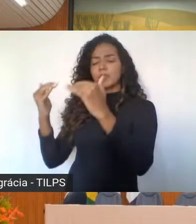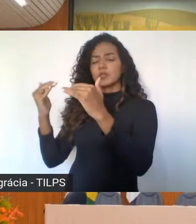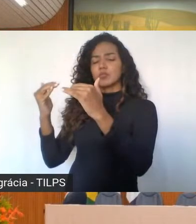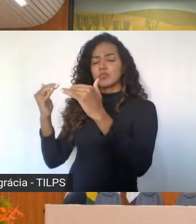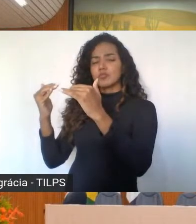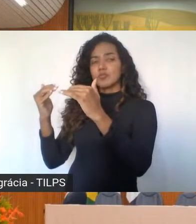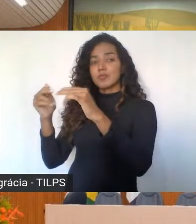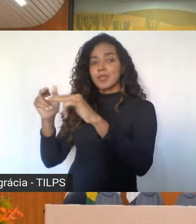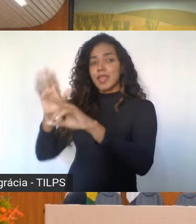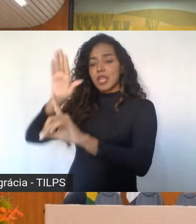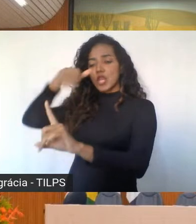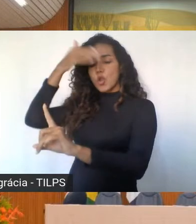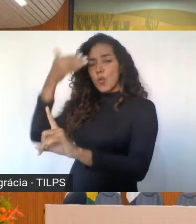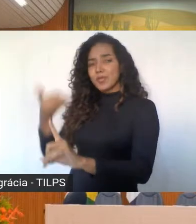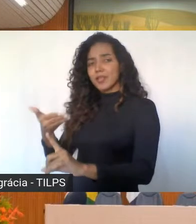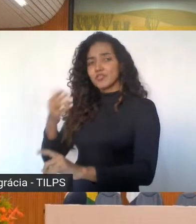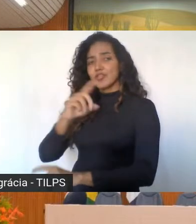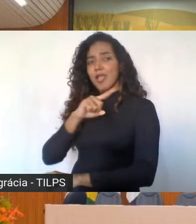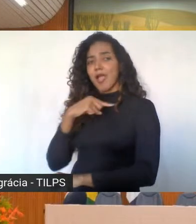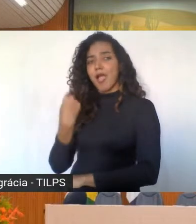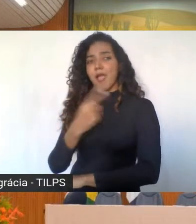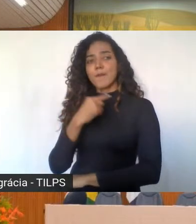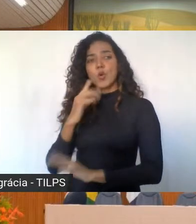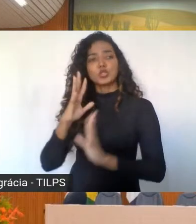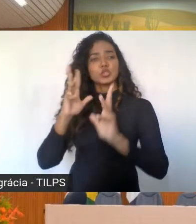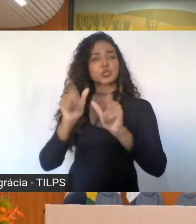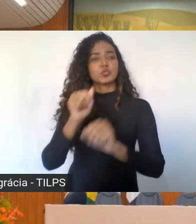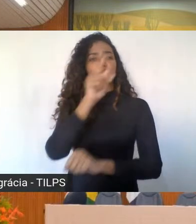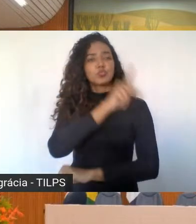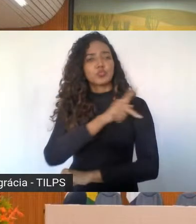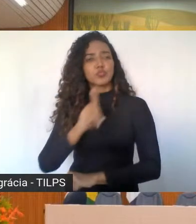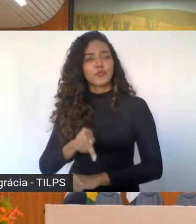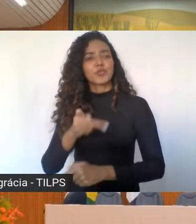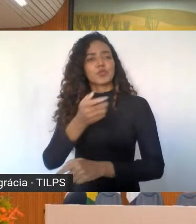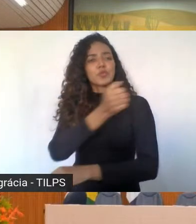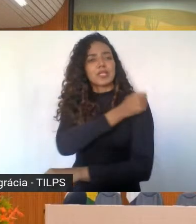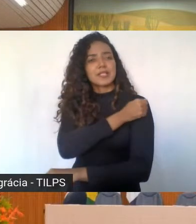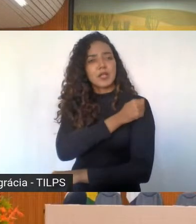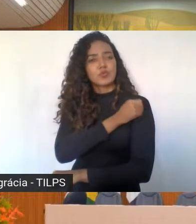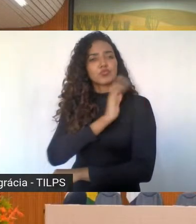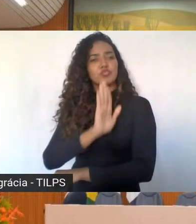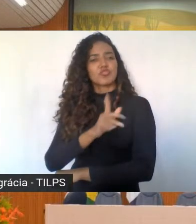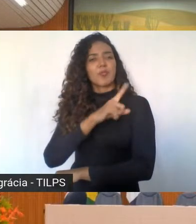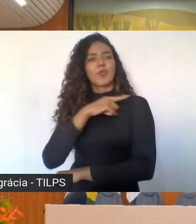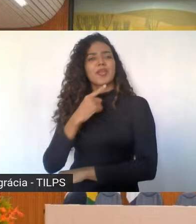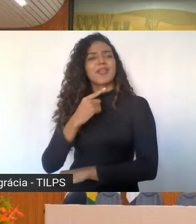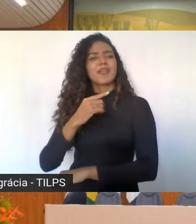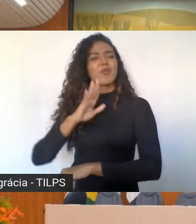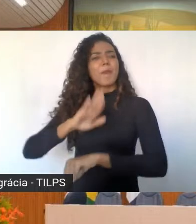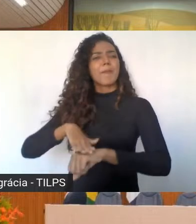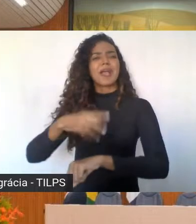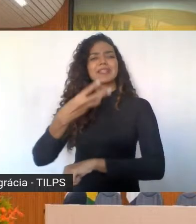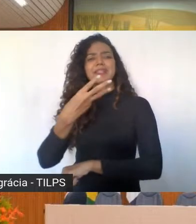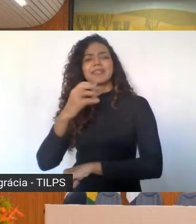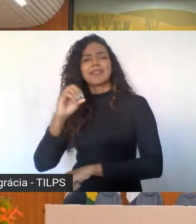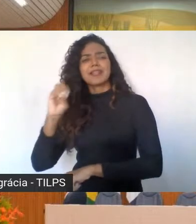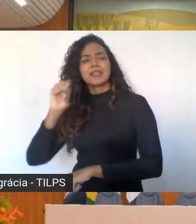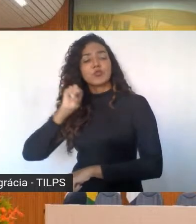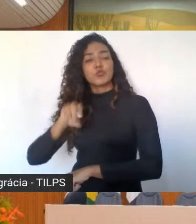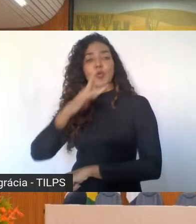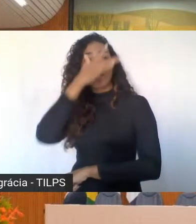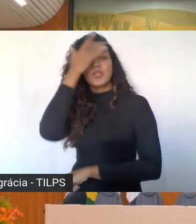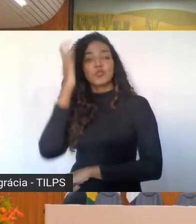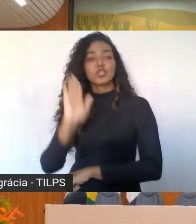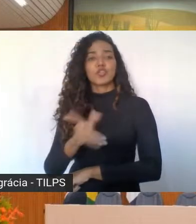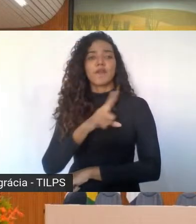nossos docentes, técnicos e estudantes e de todas as mais de 330 mil brasileiros que faleceram. Por favor,